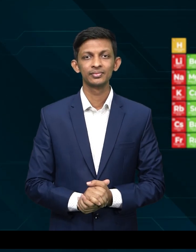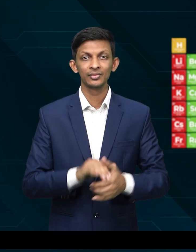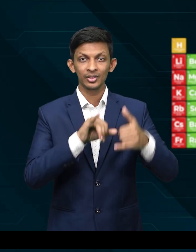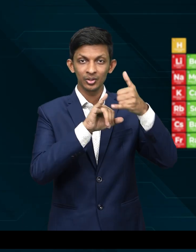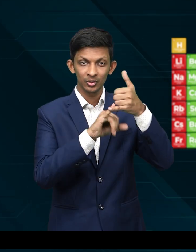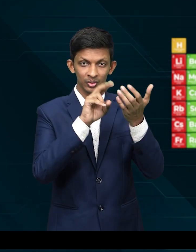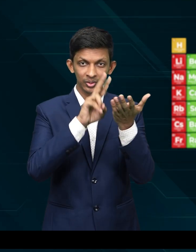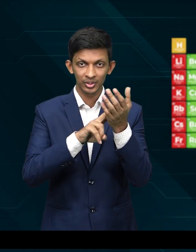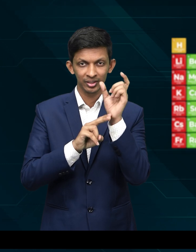Sn,